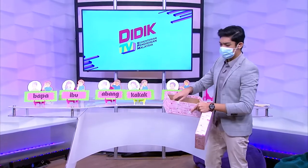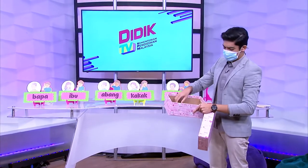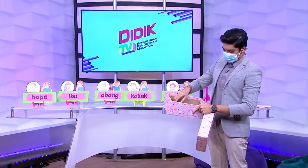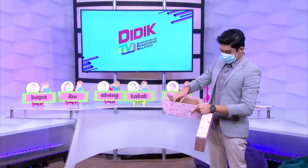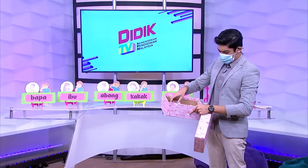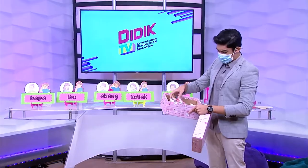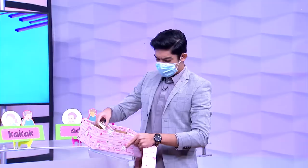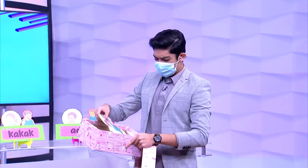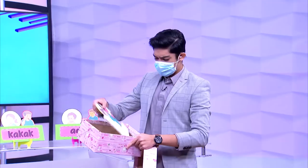untuk event-event